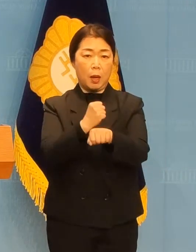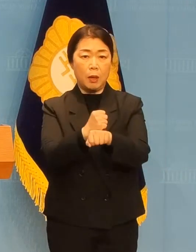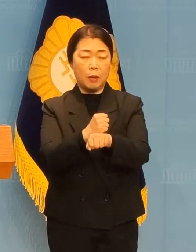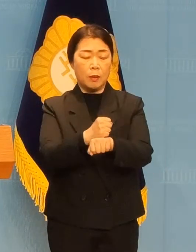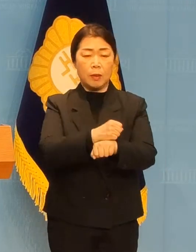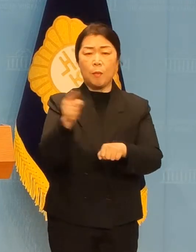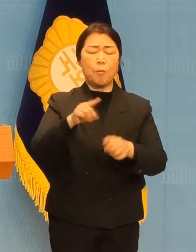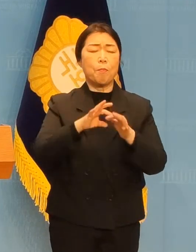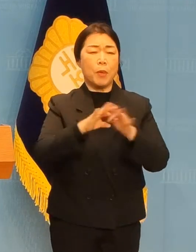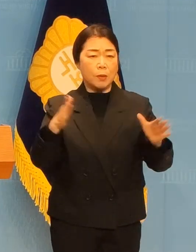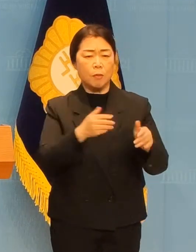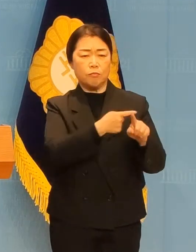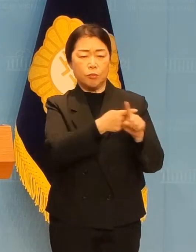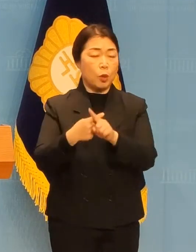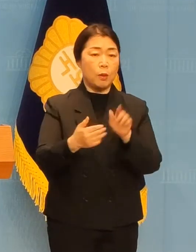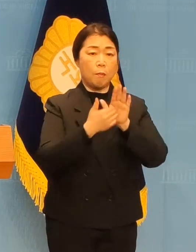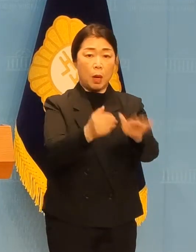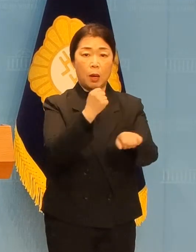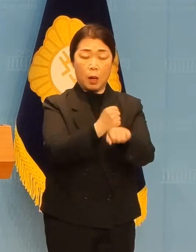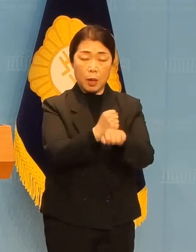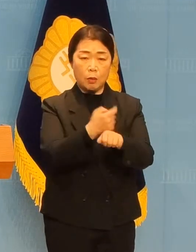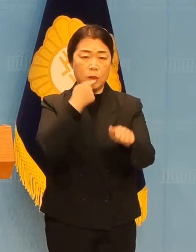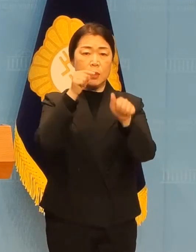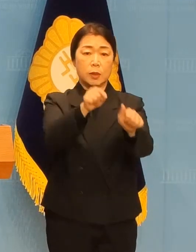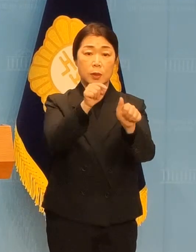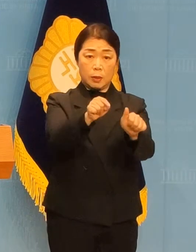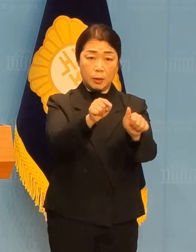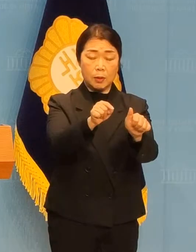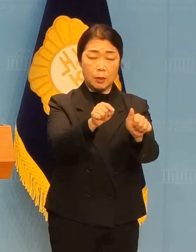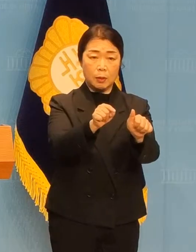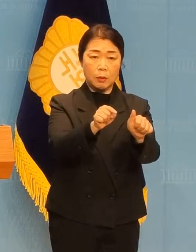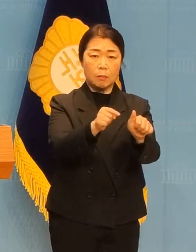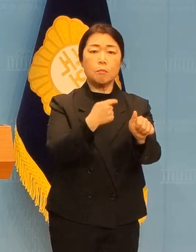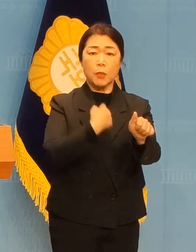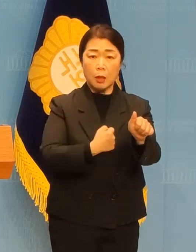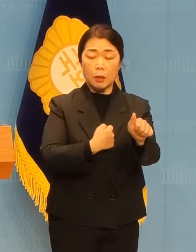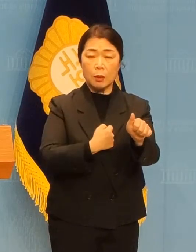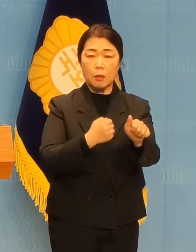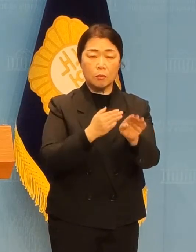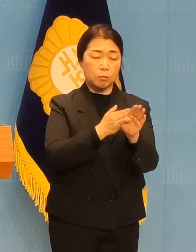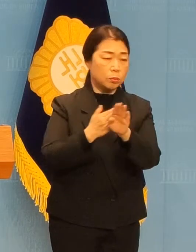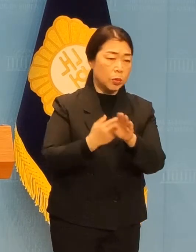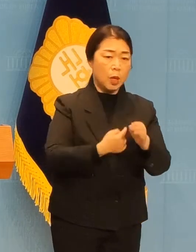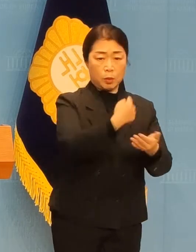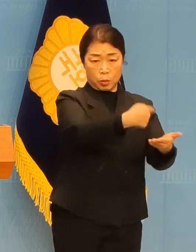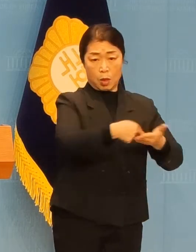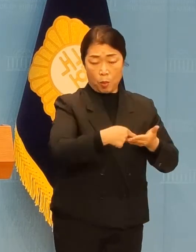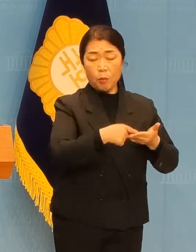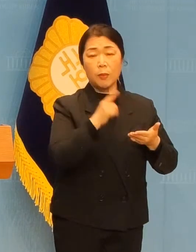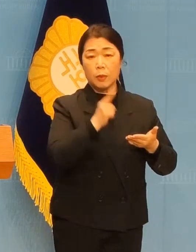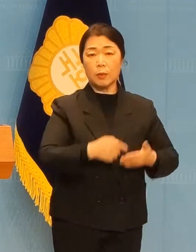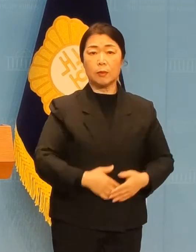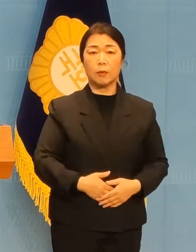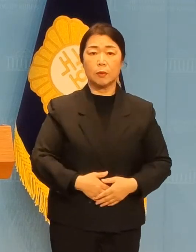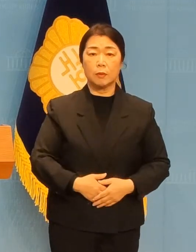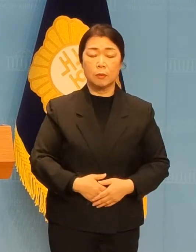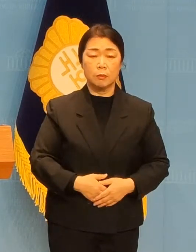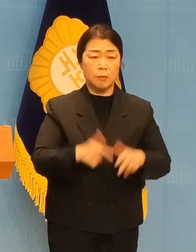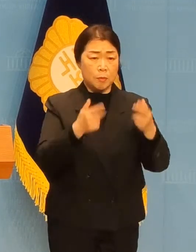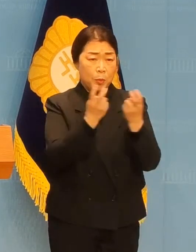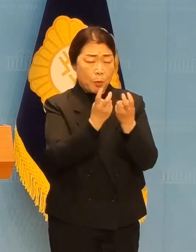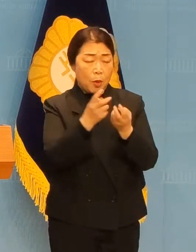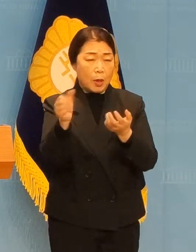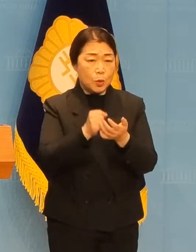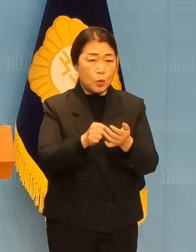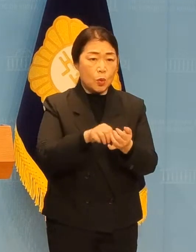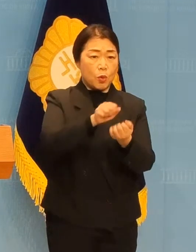지시했다는 구체적인 내부 제보가 있었습니다. 온갖 법적 수단을 동원해 영장 집행을